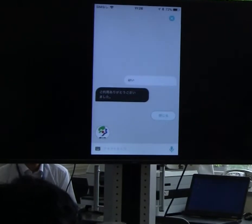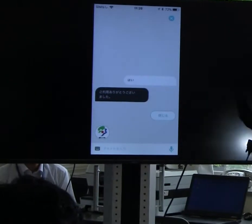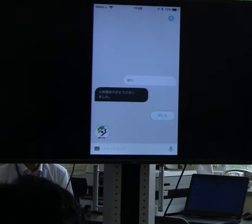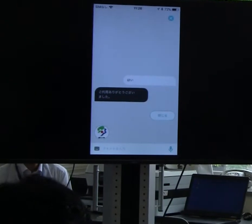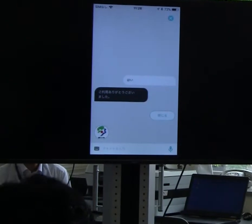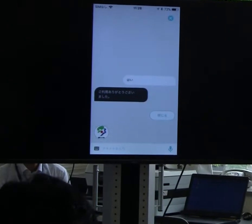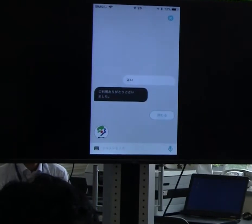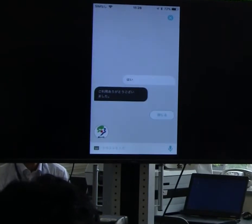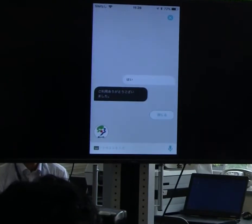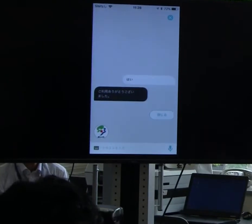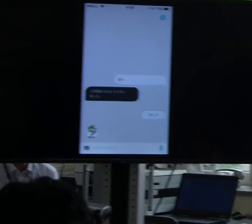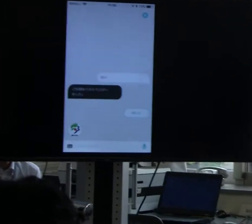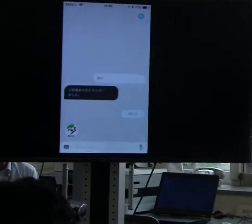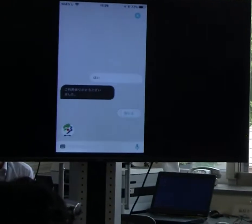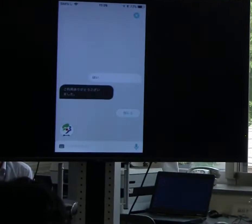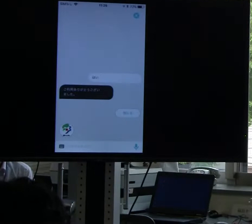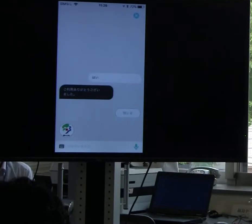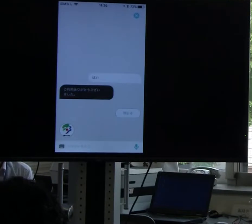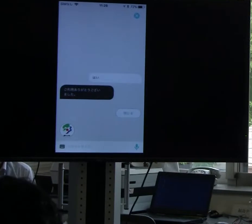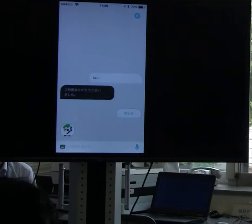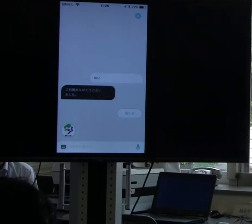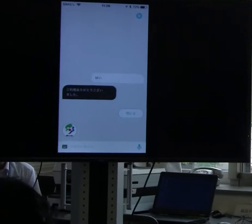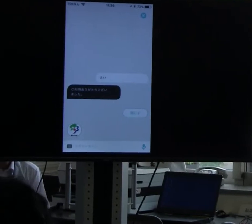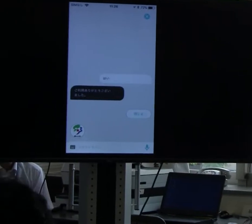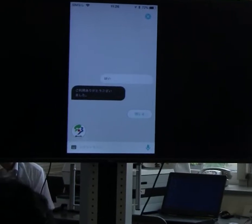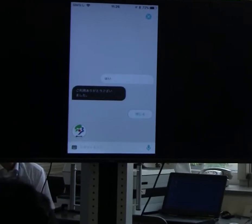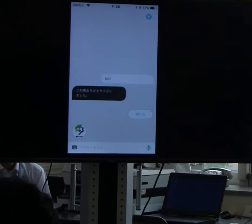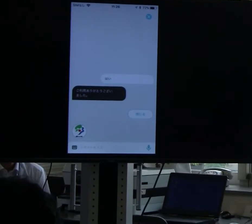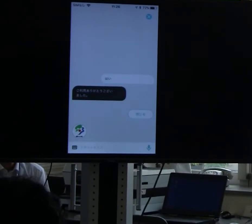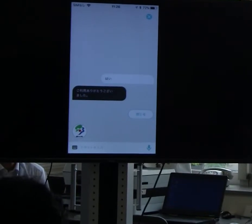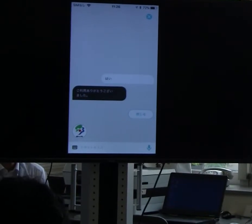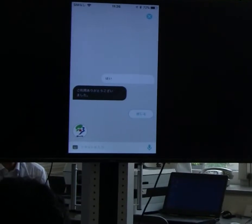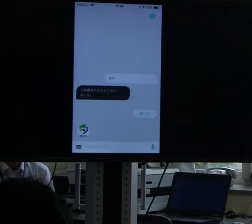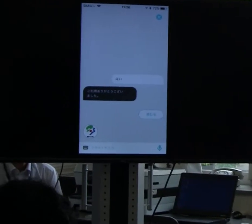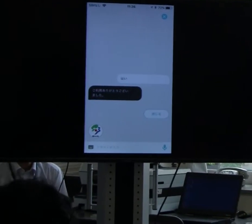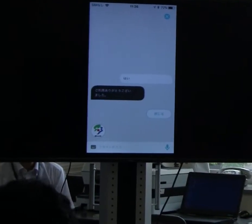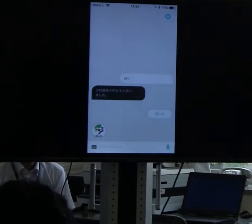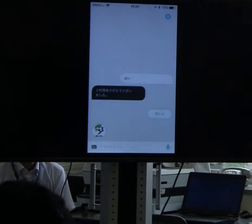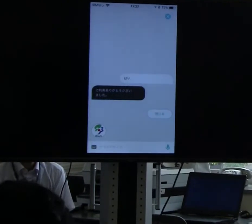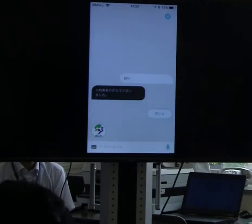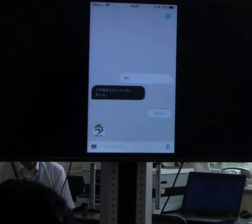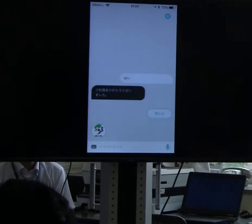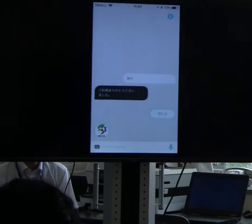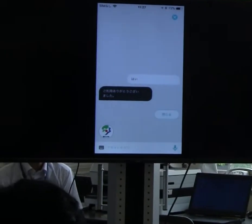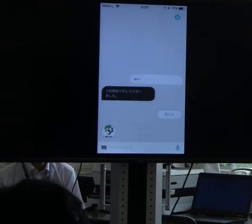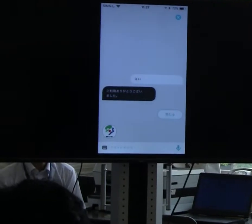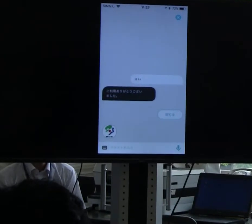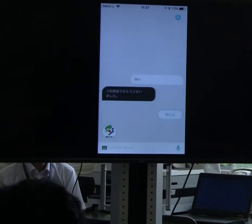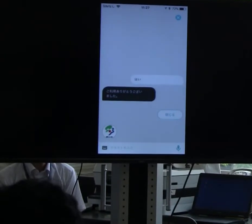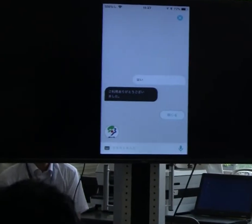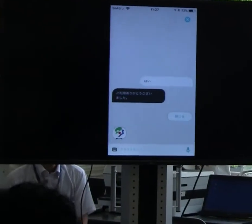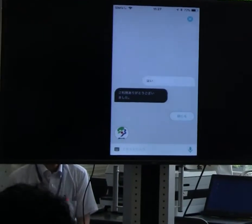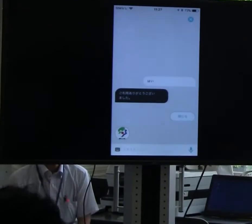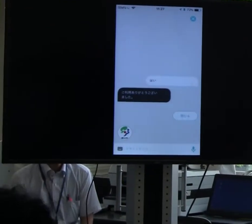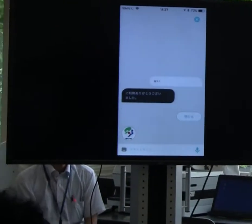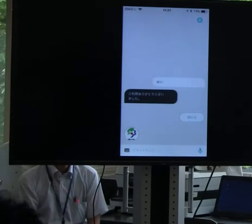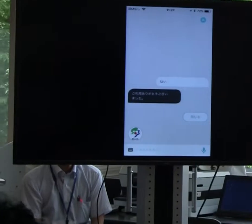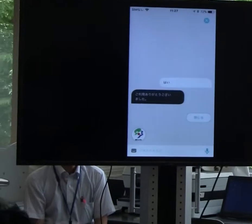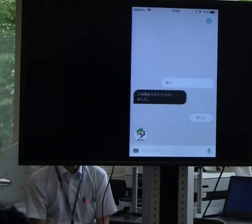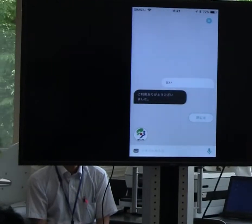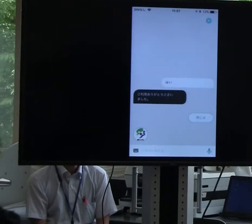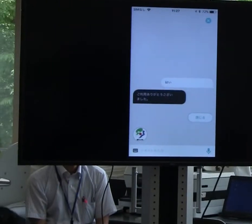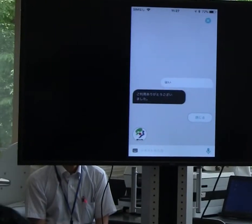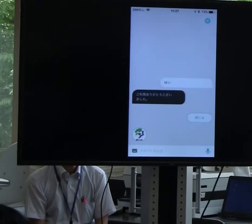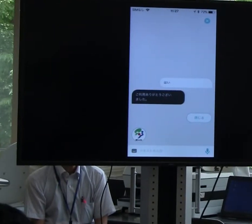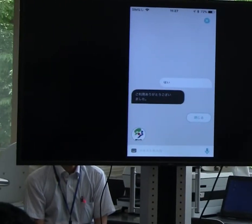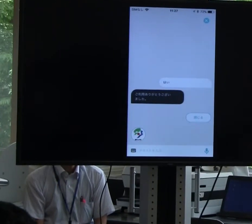ご利用ありがとうございました。 ご利用ありがとうございました。 でこちらは今音声で話をしての対話ということでやってみ